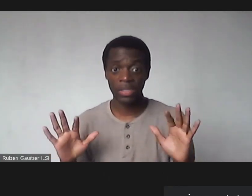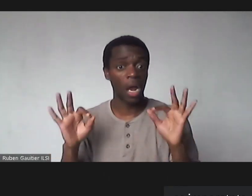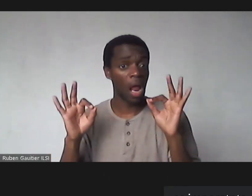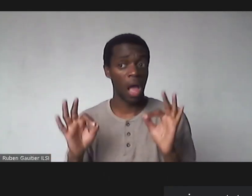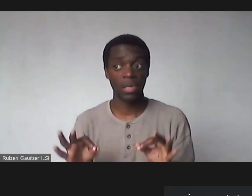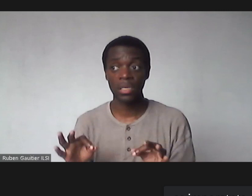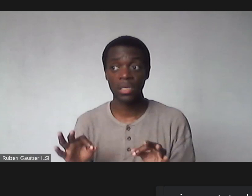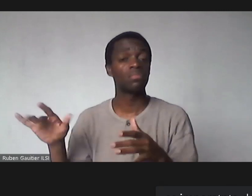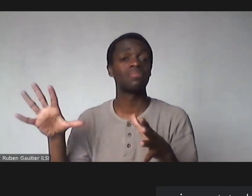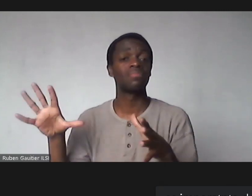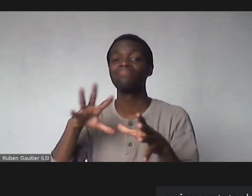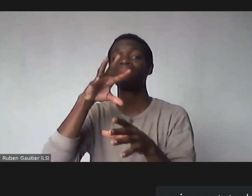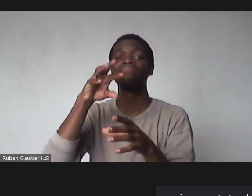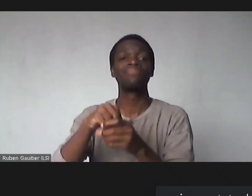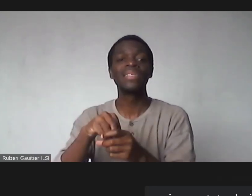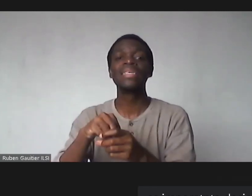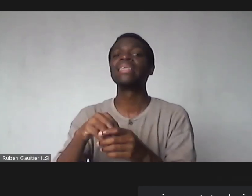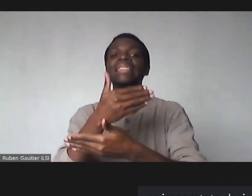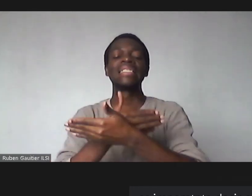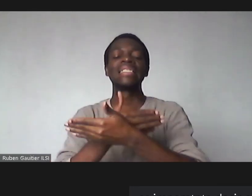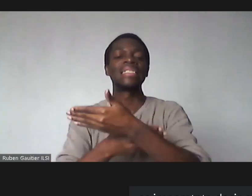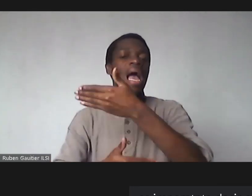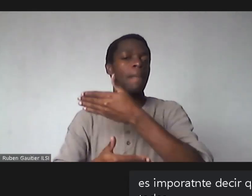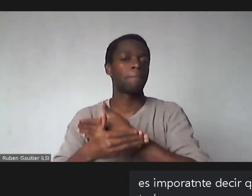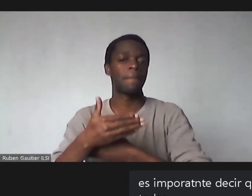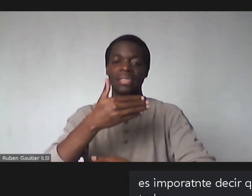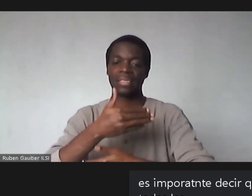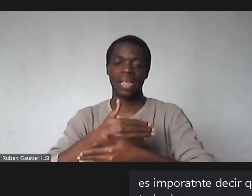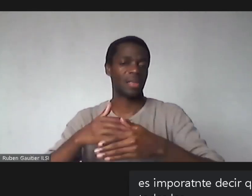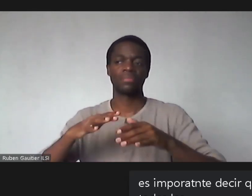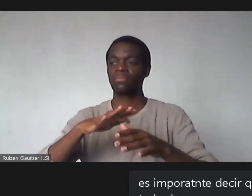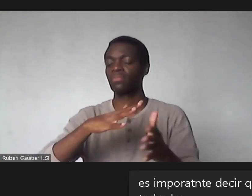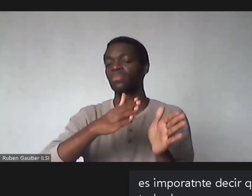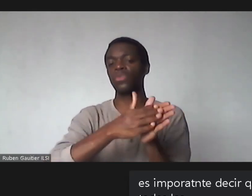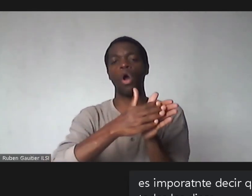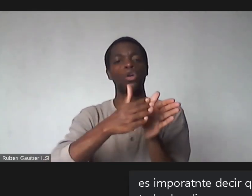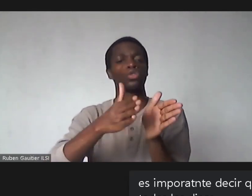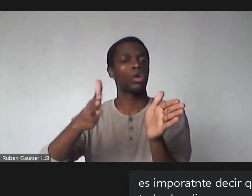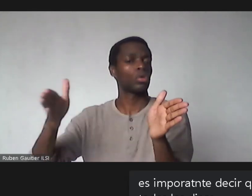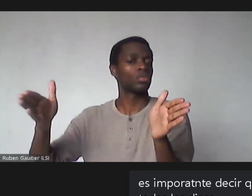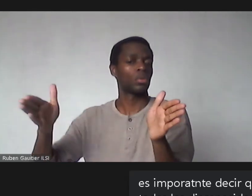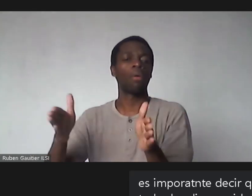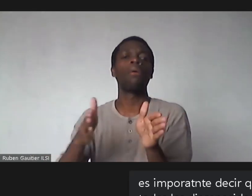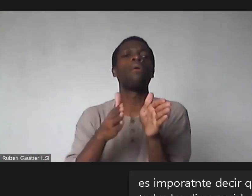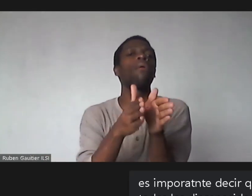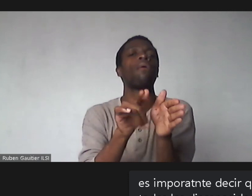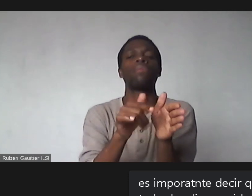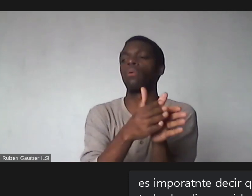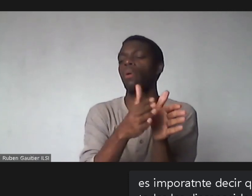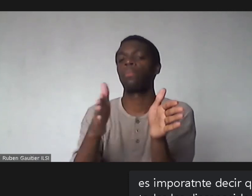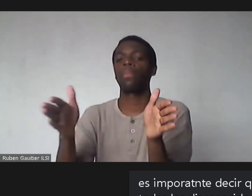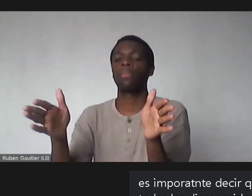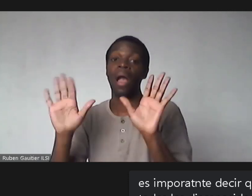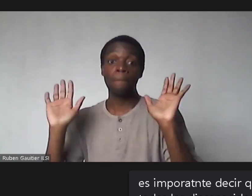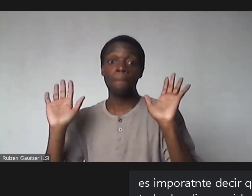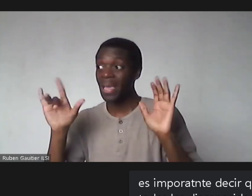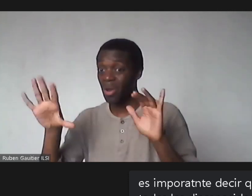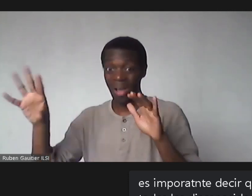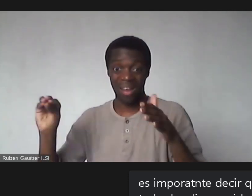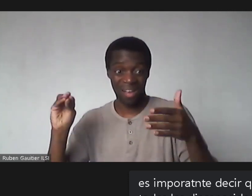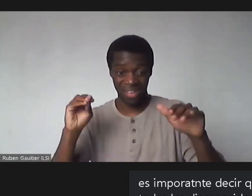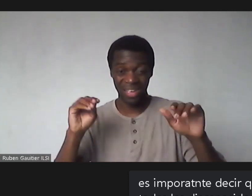solo de unas que son las más importantes. De hecho, porque el espacio del cuestionario del censo es muy chico, así que el Washington Group